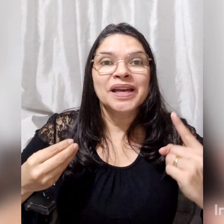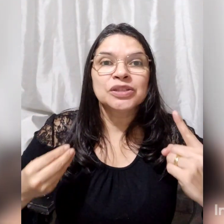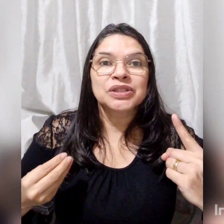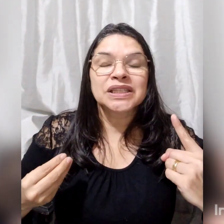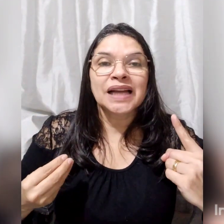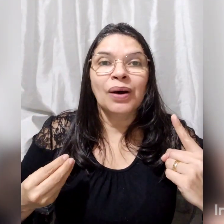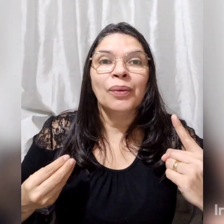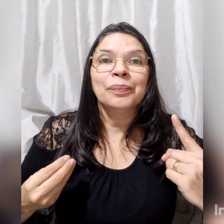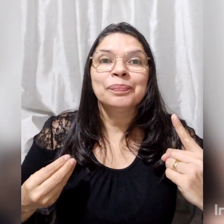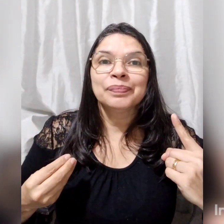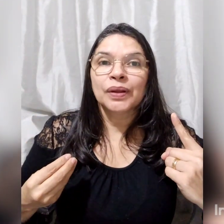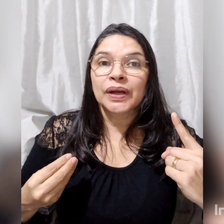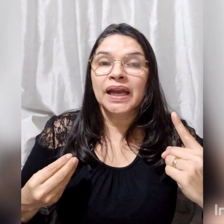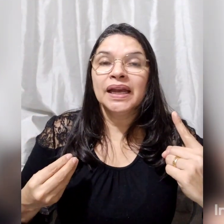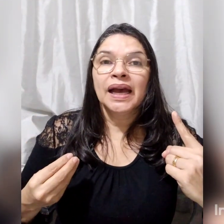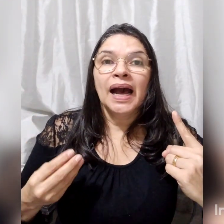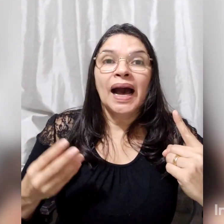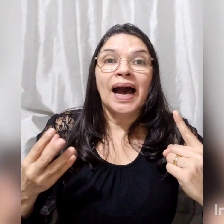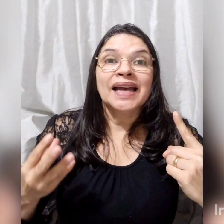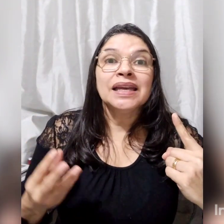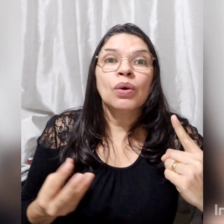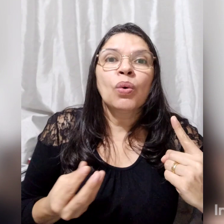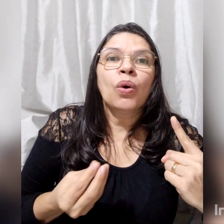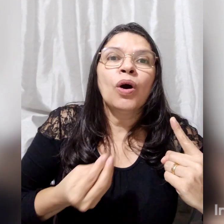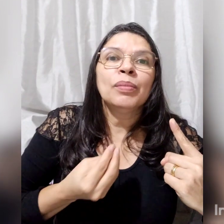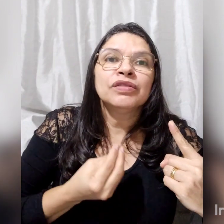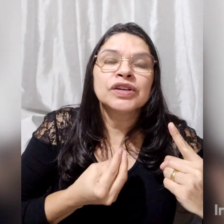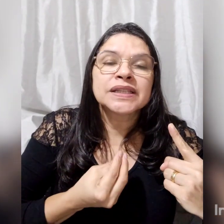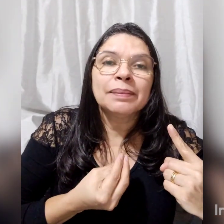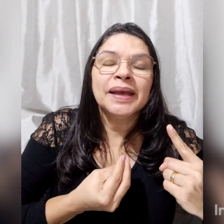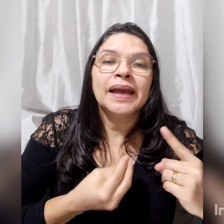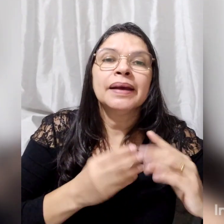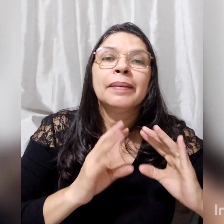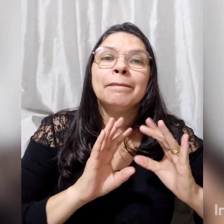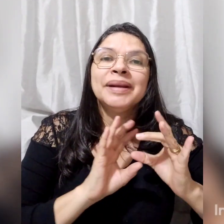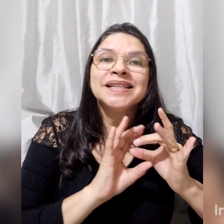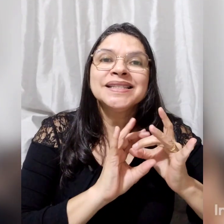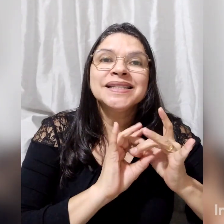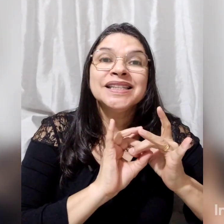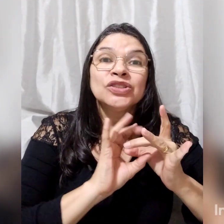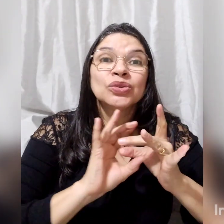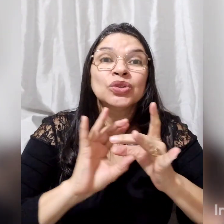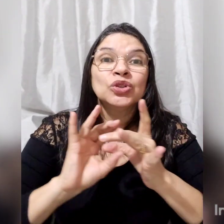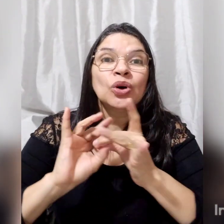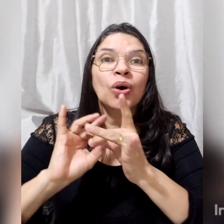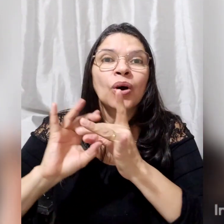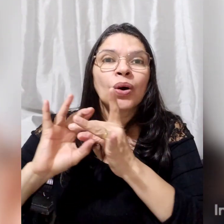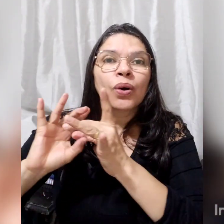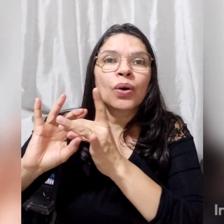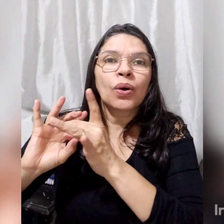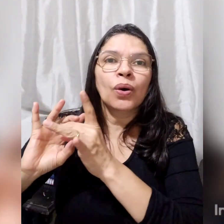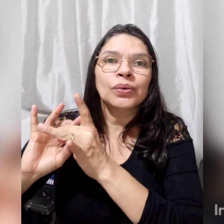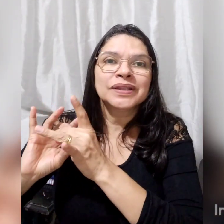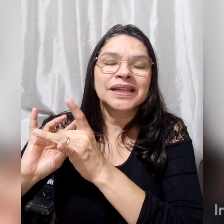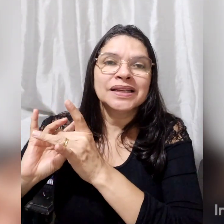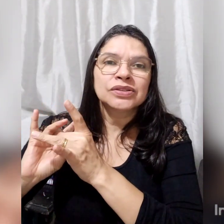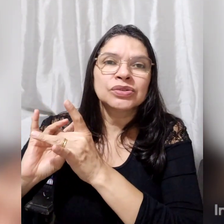mesmo sinal, ok? Aí, como eu vou saber? Preciso do contexto.